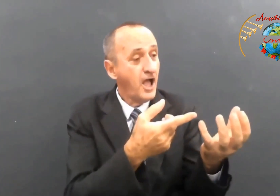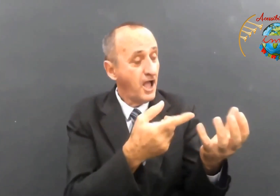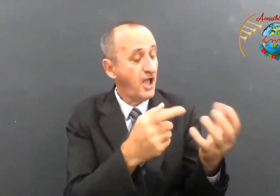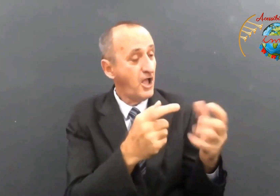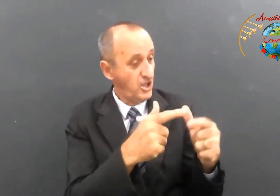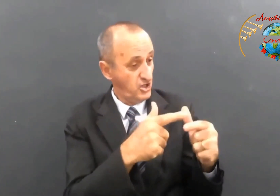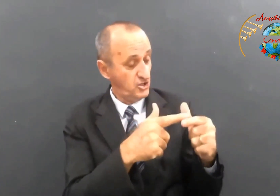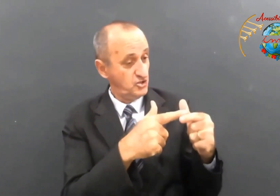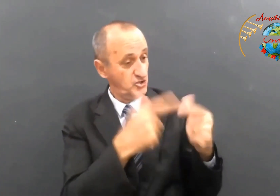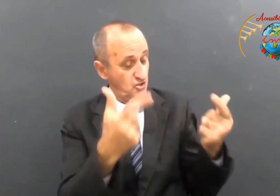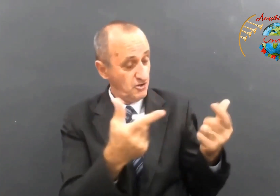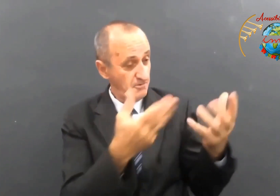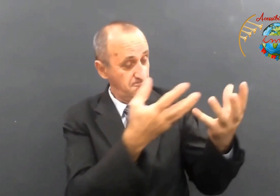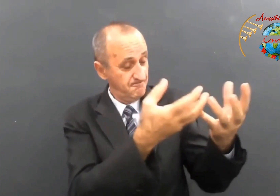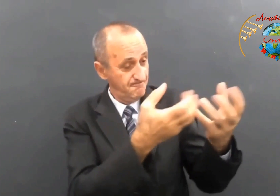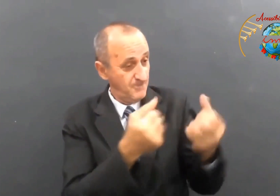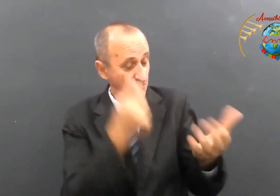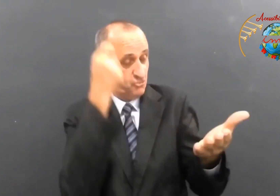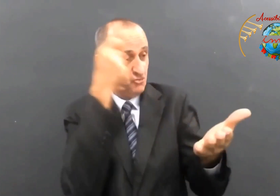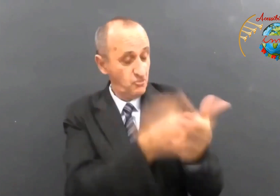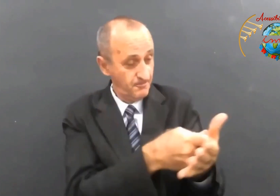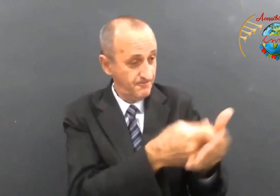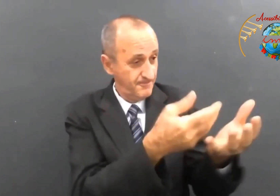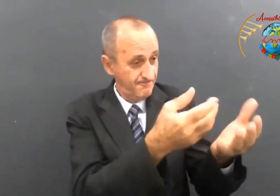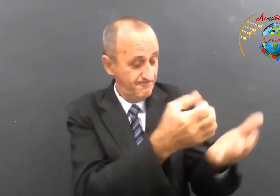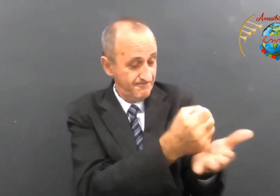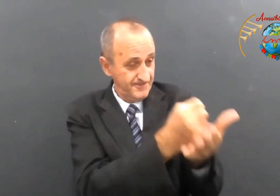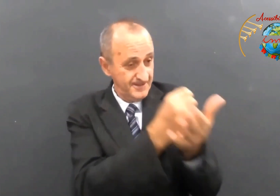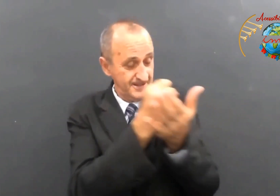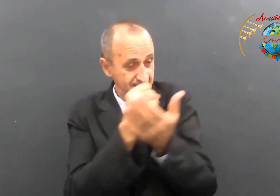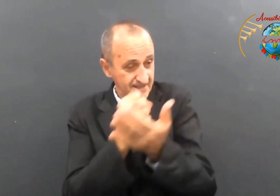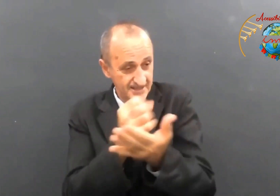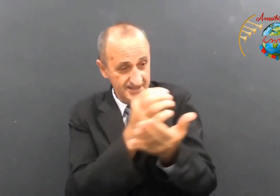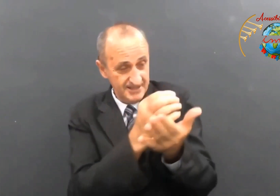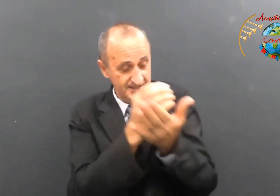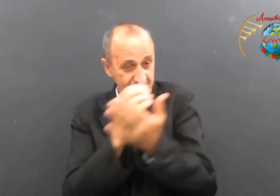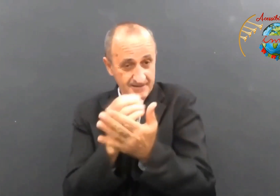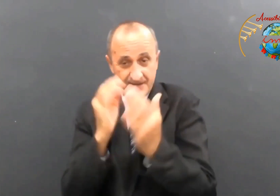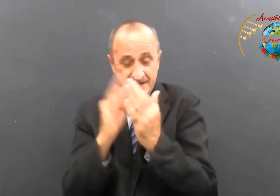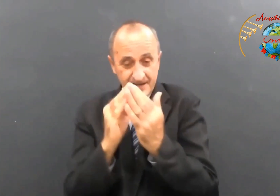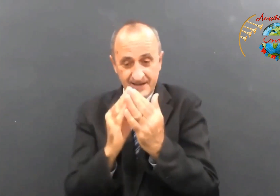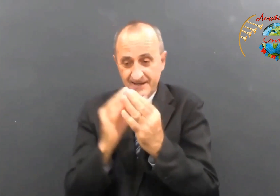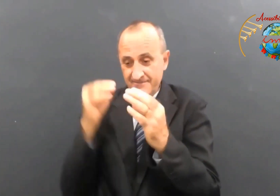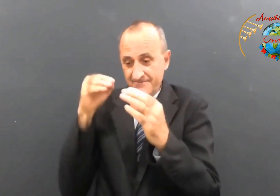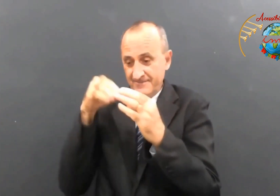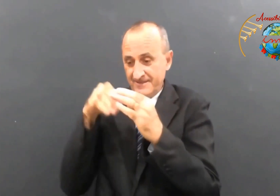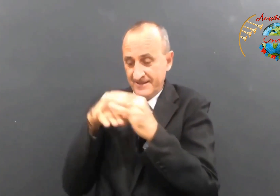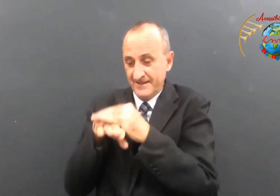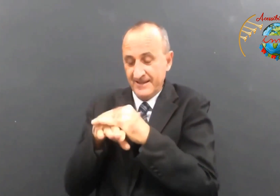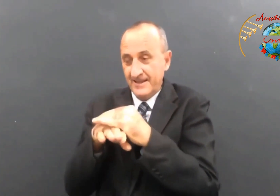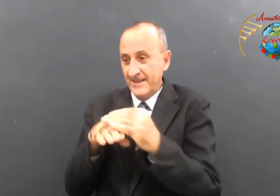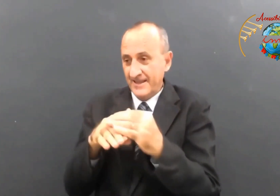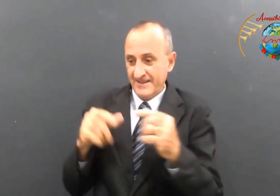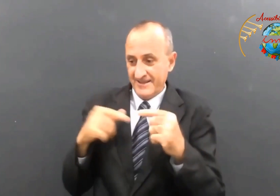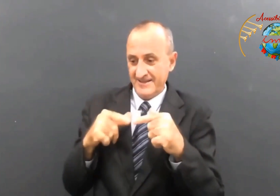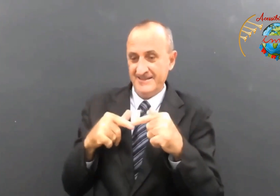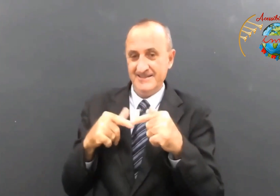Então eu compro, trago para minha casa, guardo ali na minha casa, e minha casa, então, por essa flor será